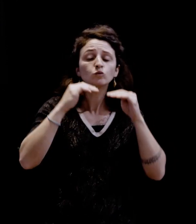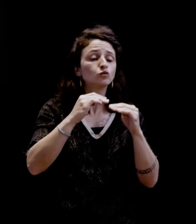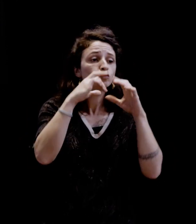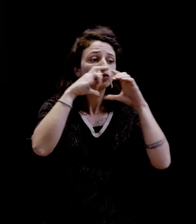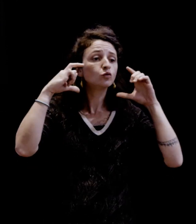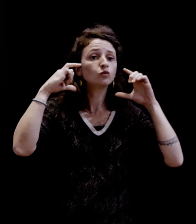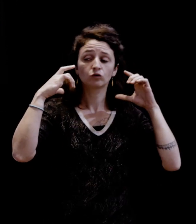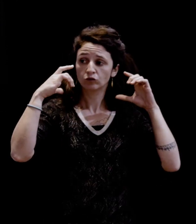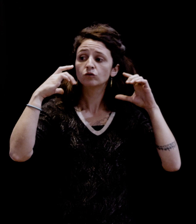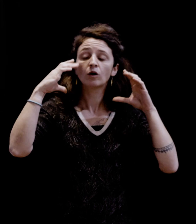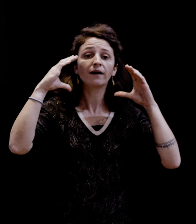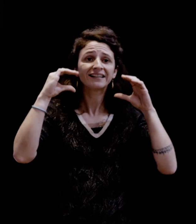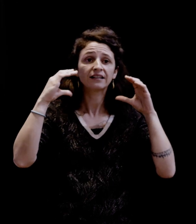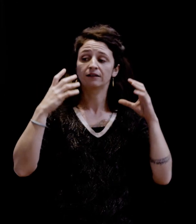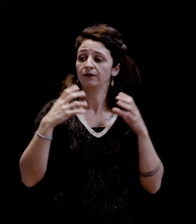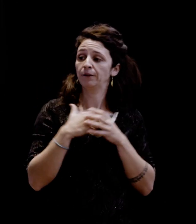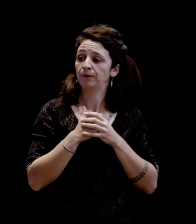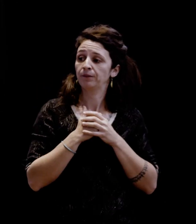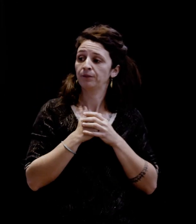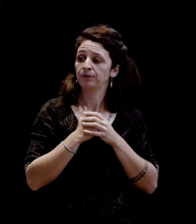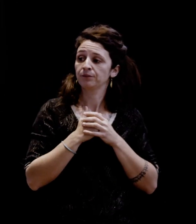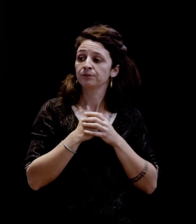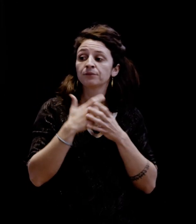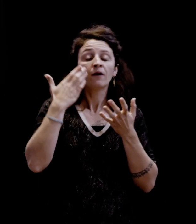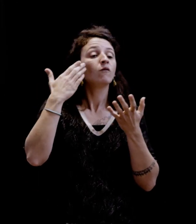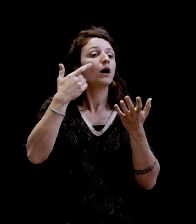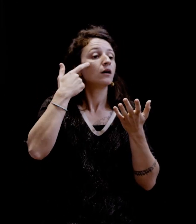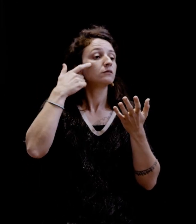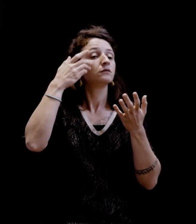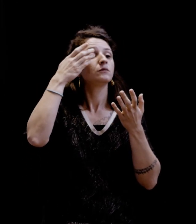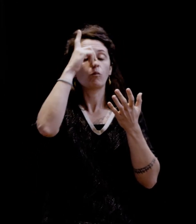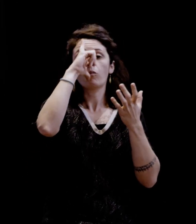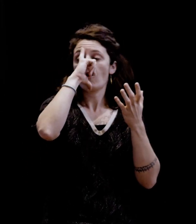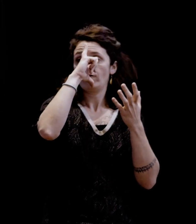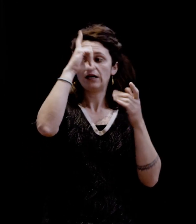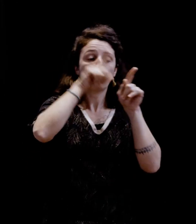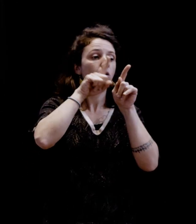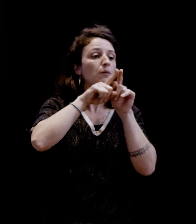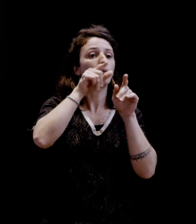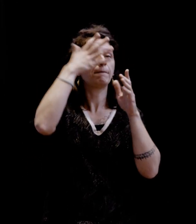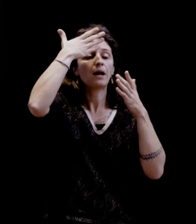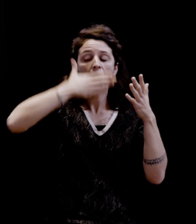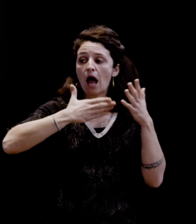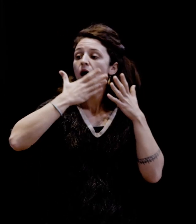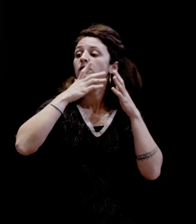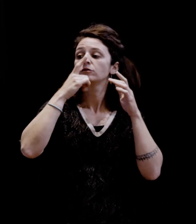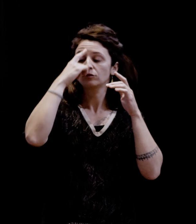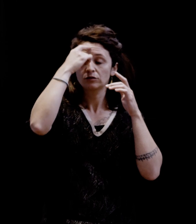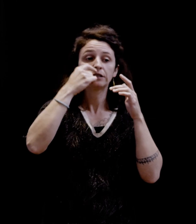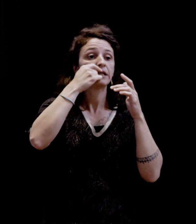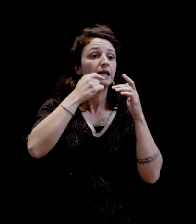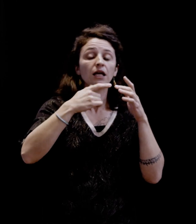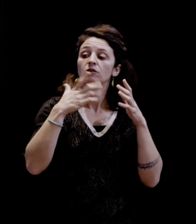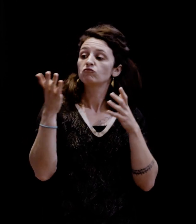au menton qui est réduit. On a ce visage avec ce profil qui est assez caractéristique, assez plat, avec un profil qui est juste sous le nez assez